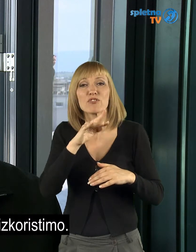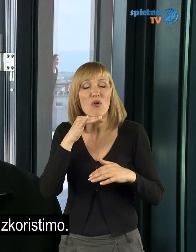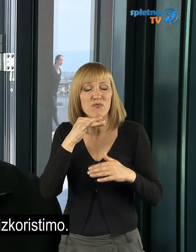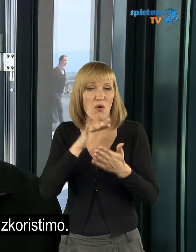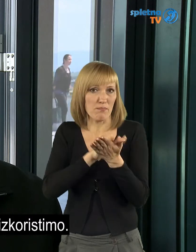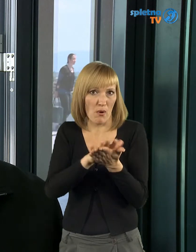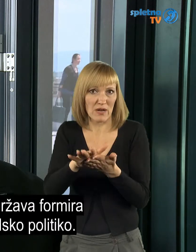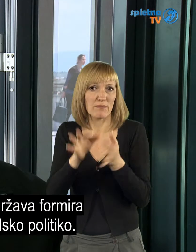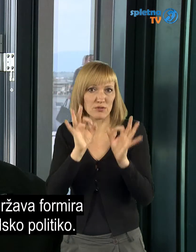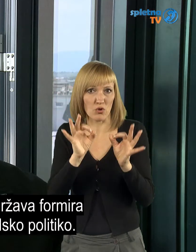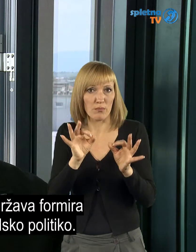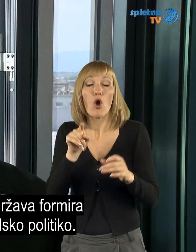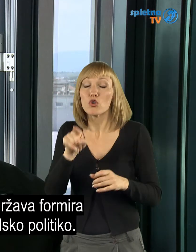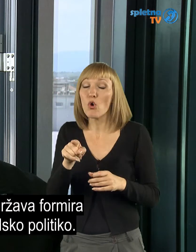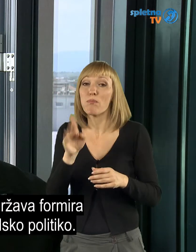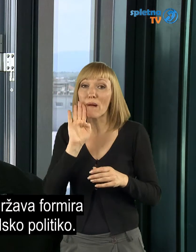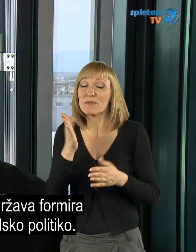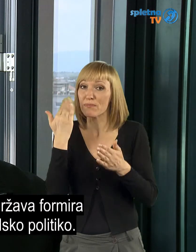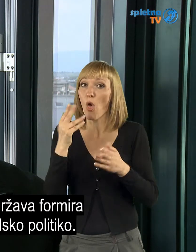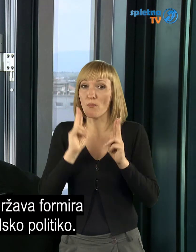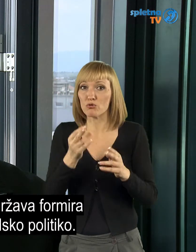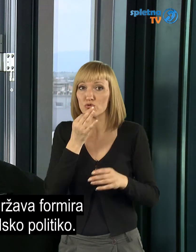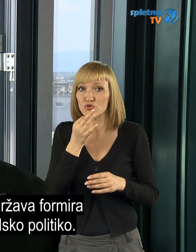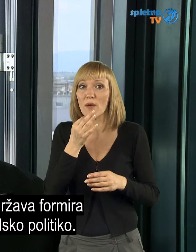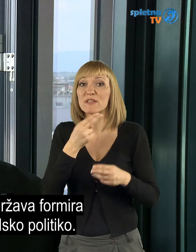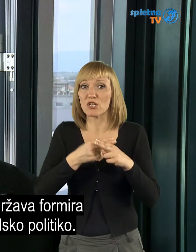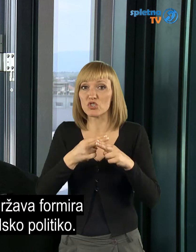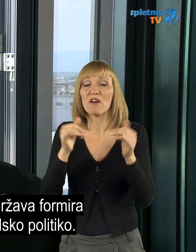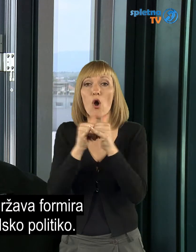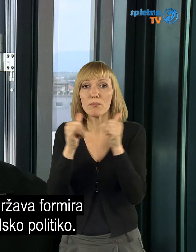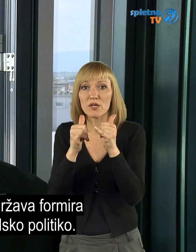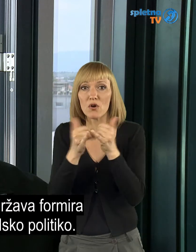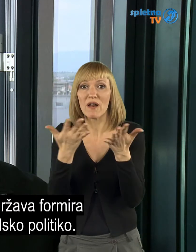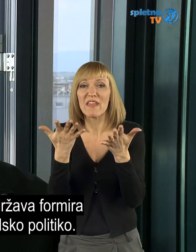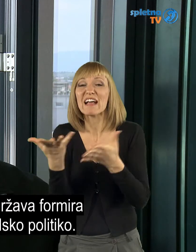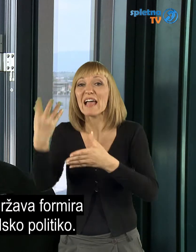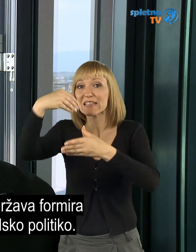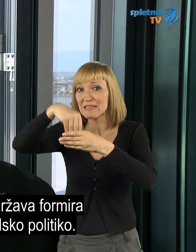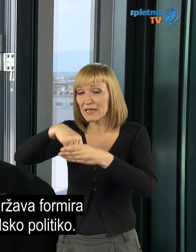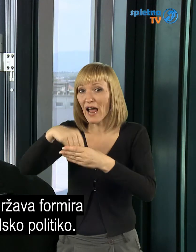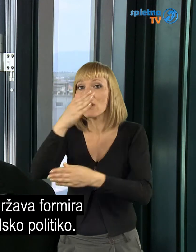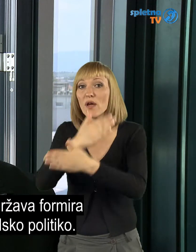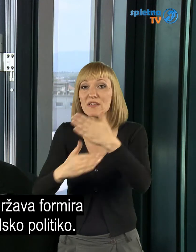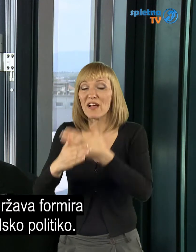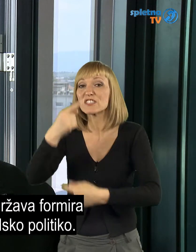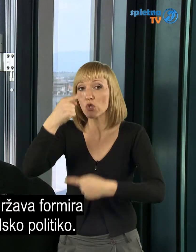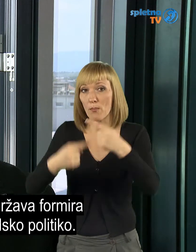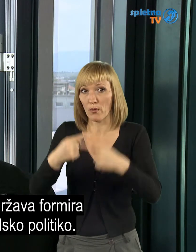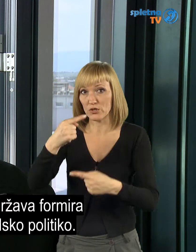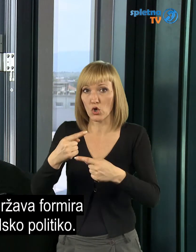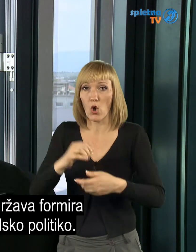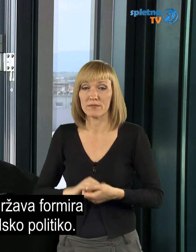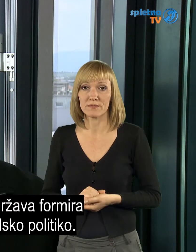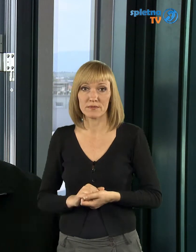izkoristimo. To je pa možno le, če država formira neko integralno invalidsko politiko.